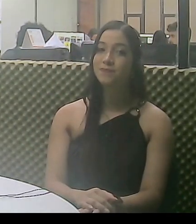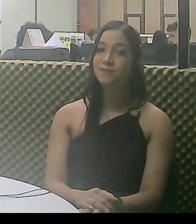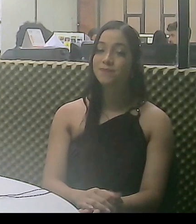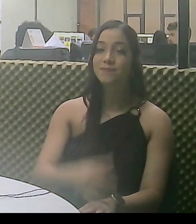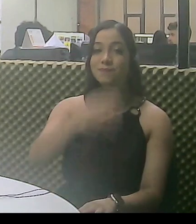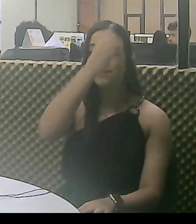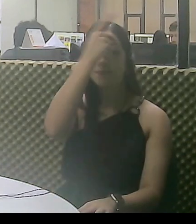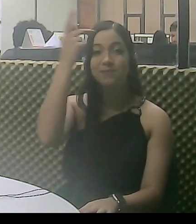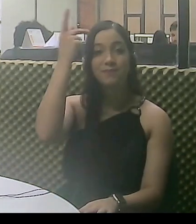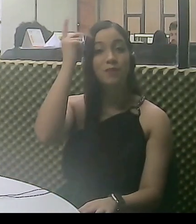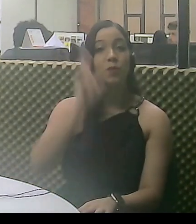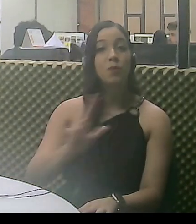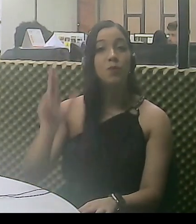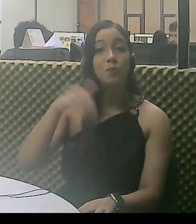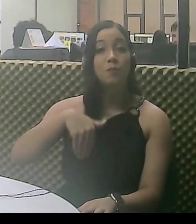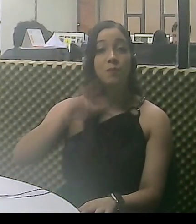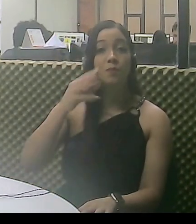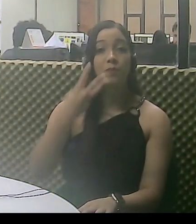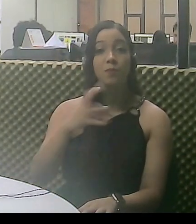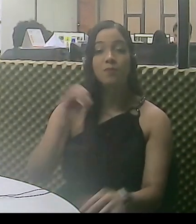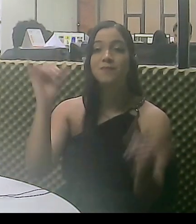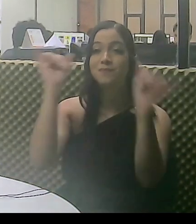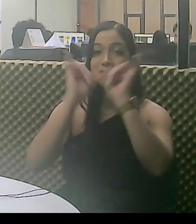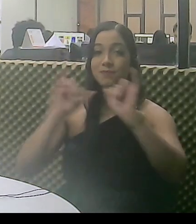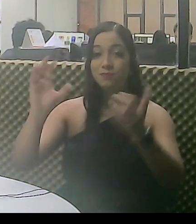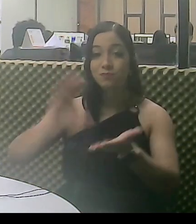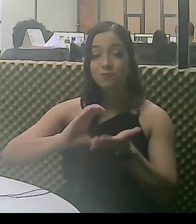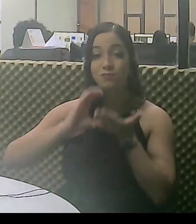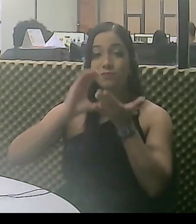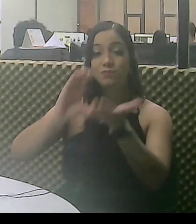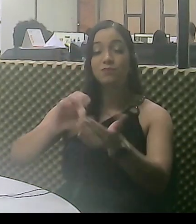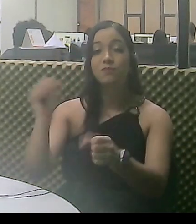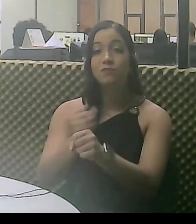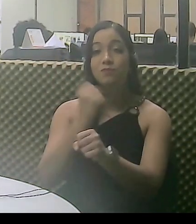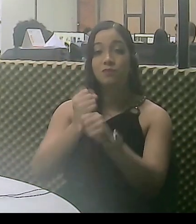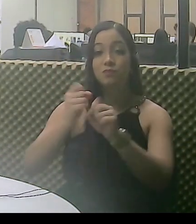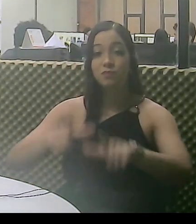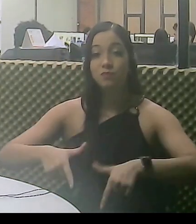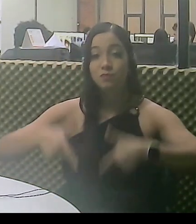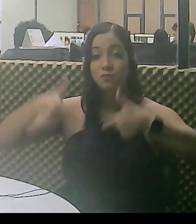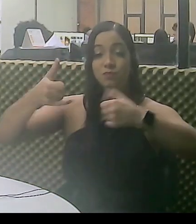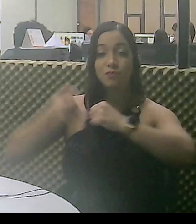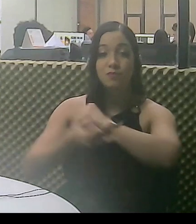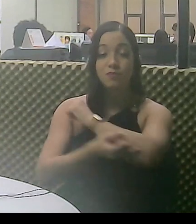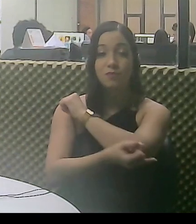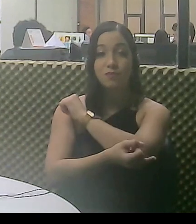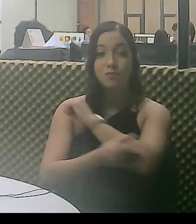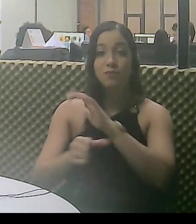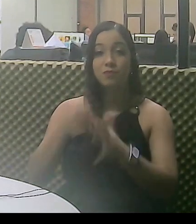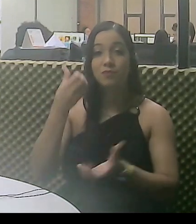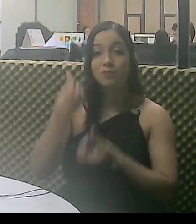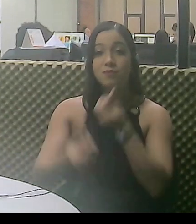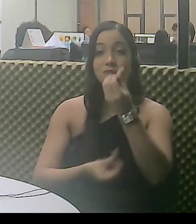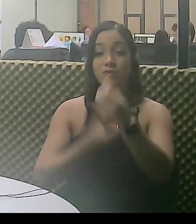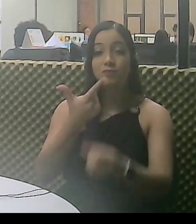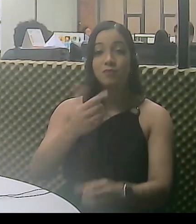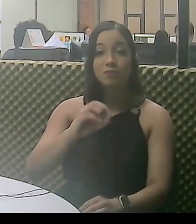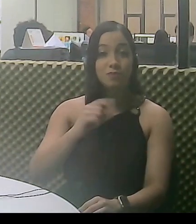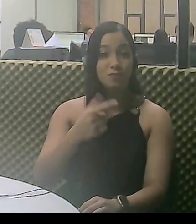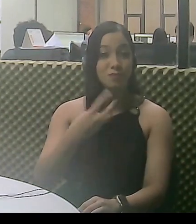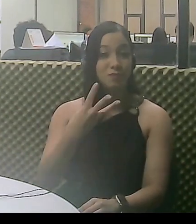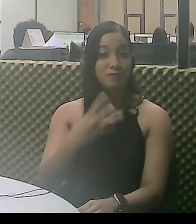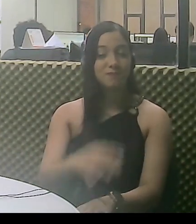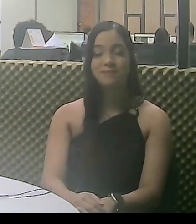Prefeitura de Uberlândia faz mais de 30 anúncios e investimentos em obras e ações de infraestrutura no primeiro semestre de